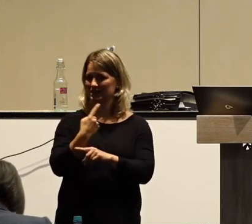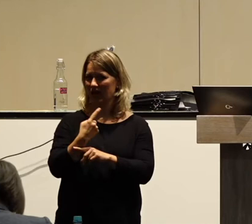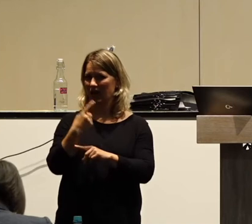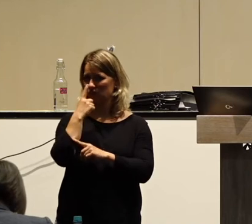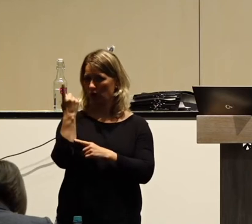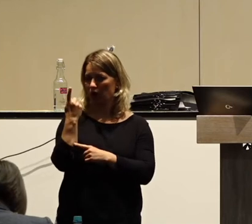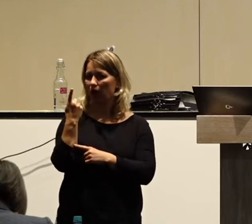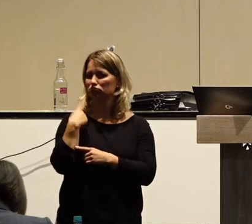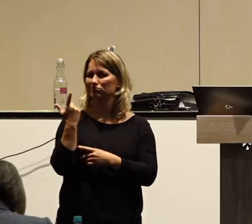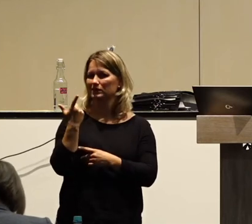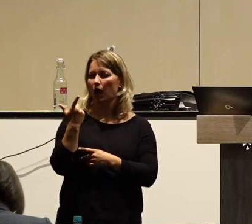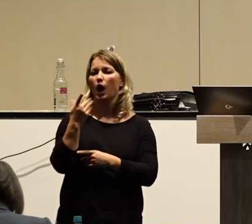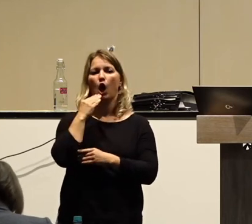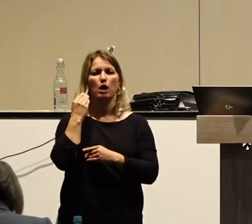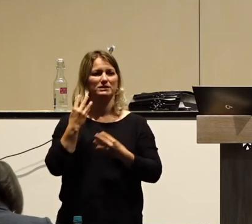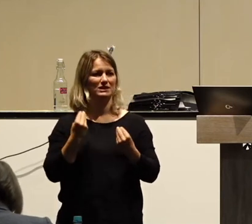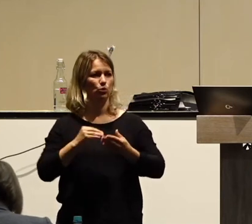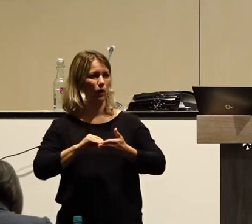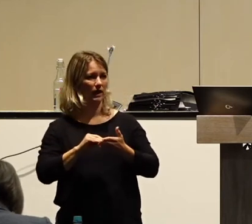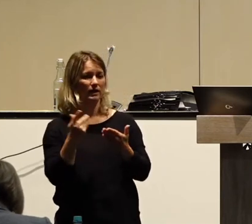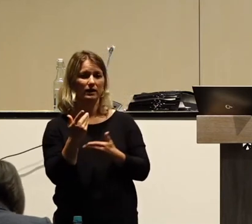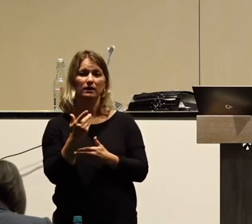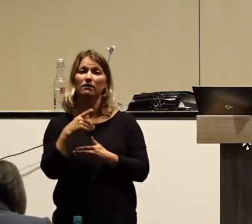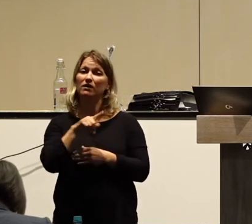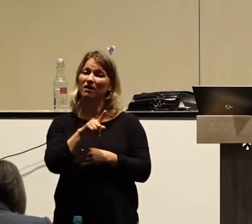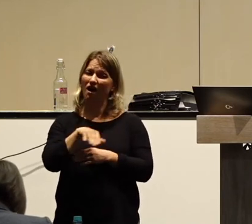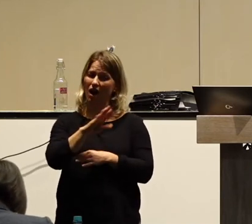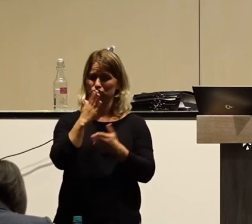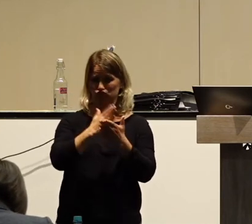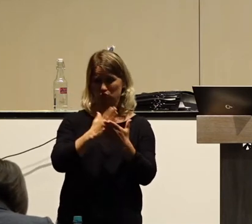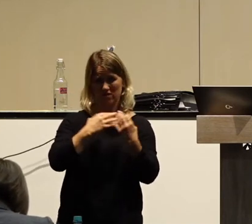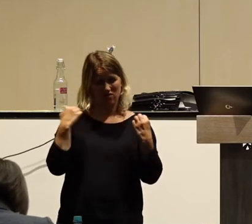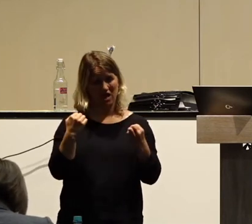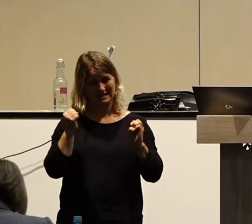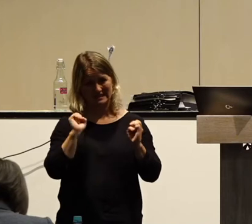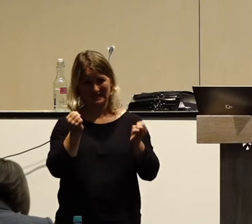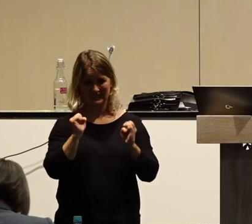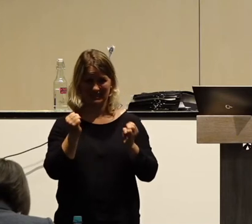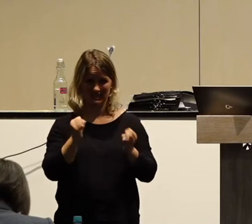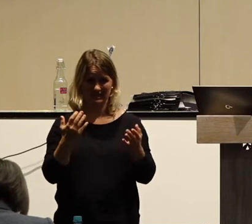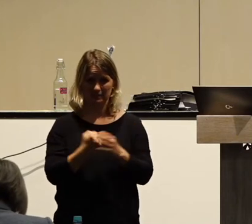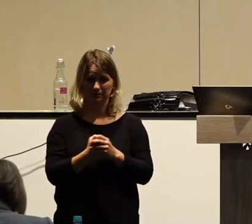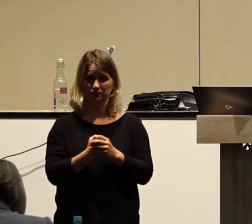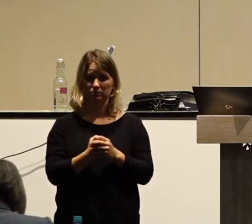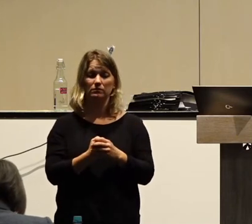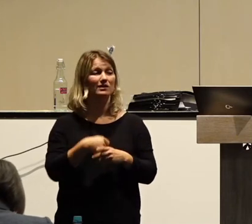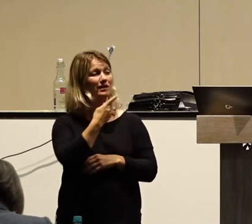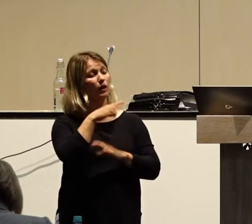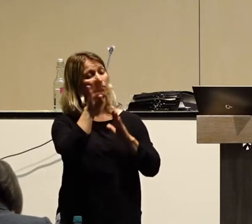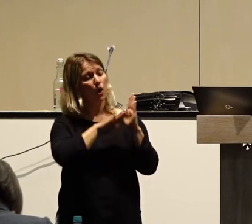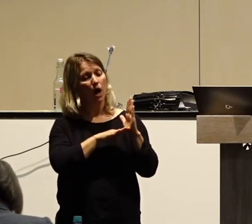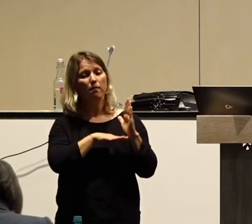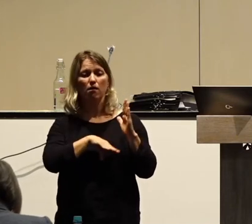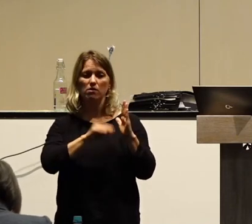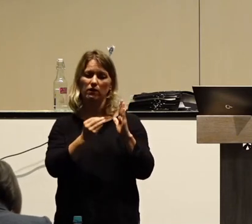Zeit, in der sie zu Hause gearbeitet haben, sehr fleißig und intensiv gearbeitet haben. Sie haben ganz gute Ansätze in Ihrem Programm drin,